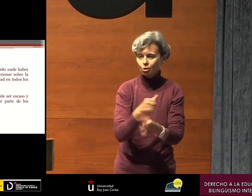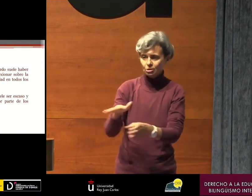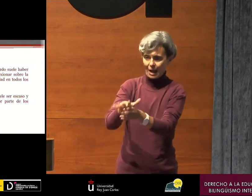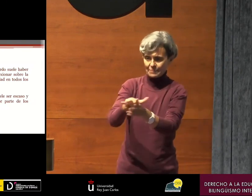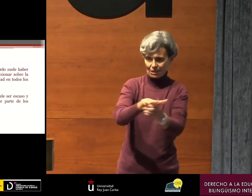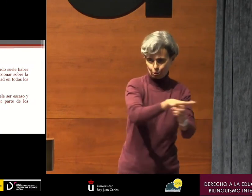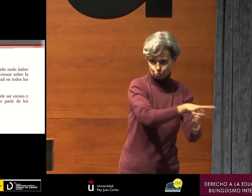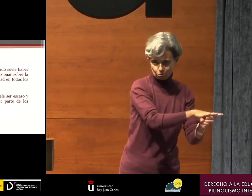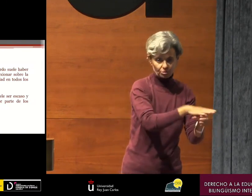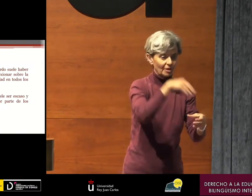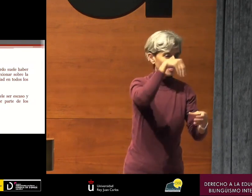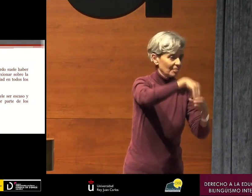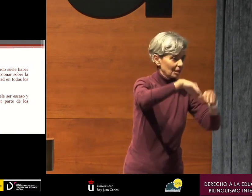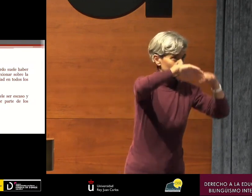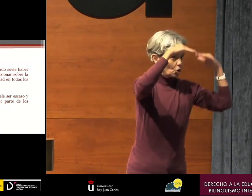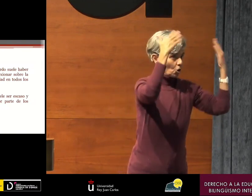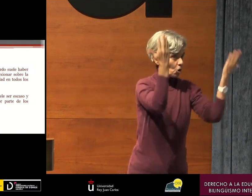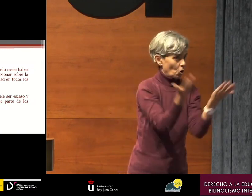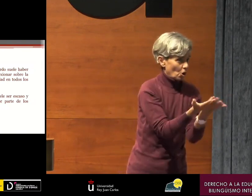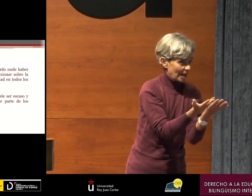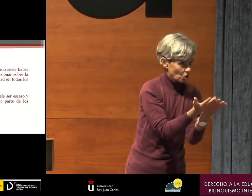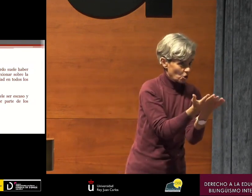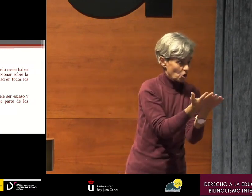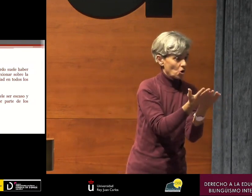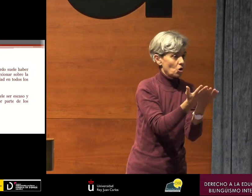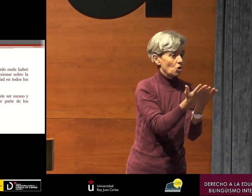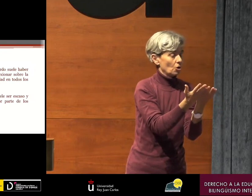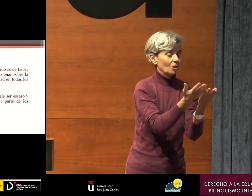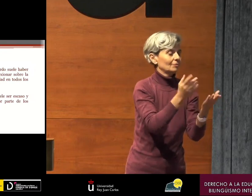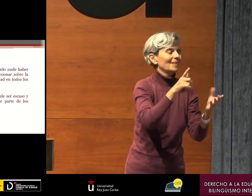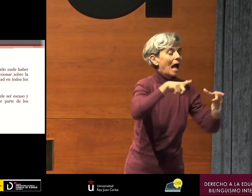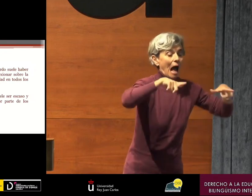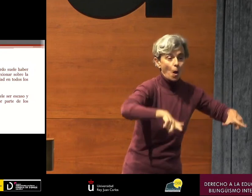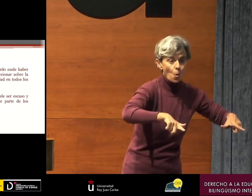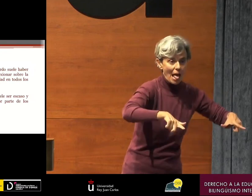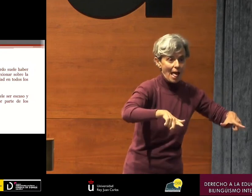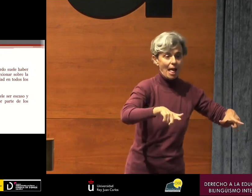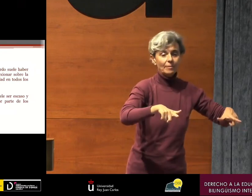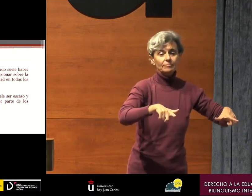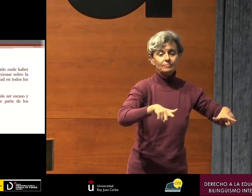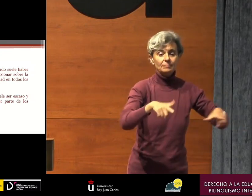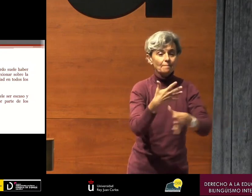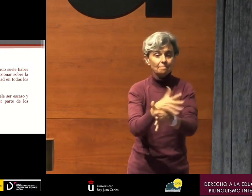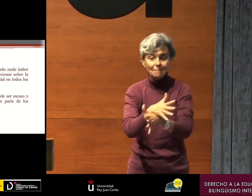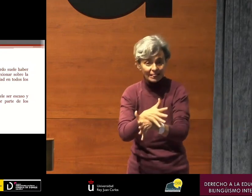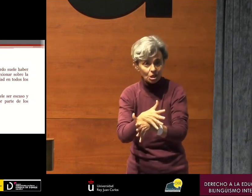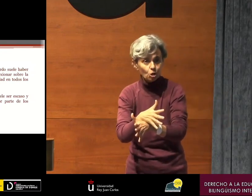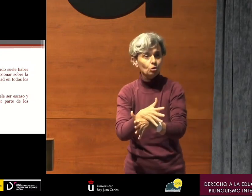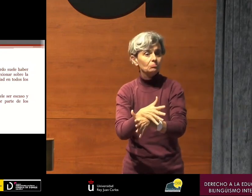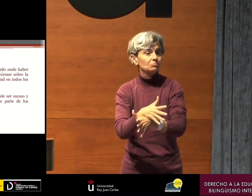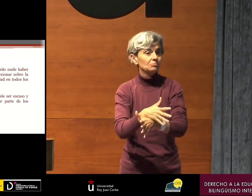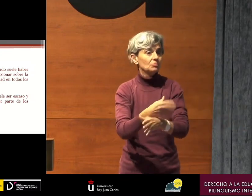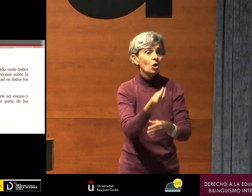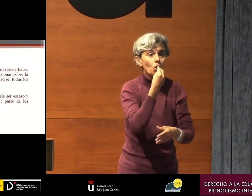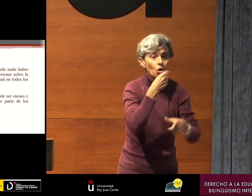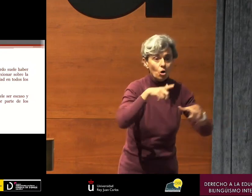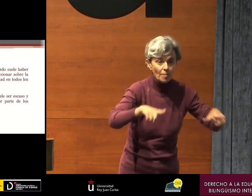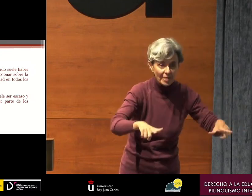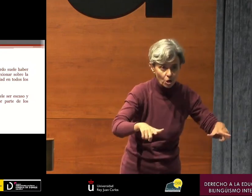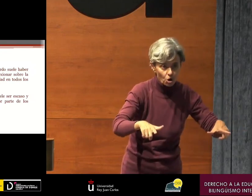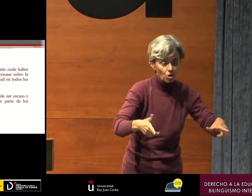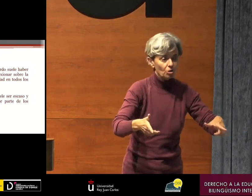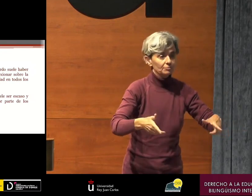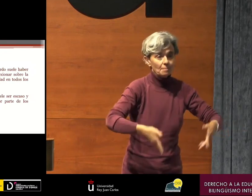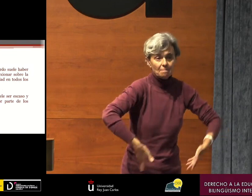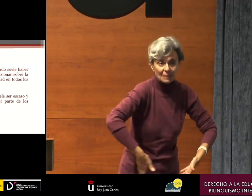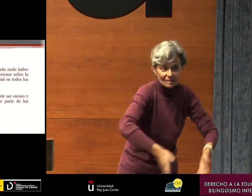e incorporar este aspecto de manera transversal en todos los ámbitos de la escuela. En el aula, en